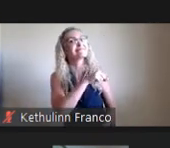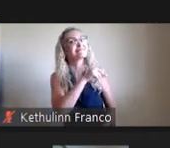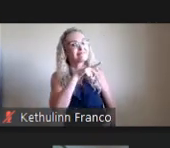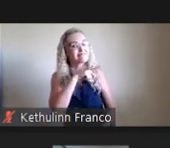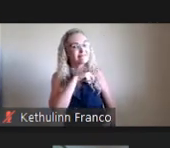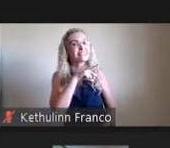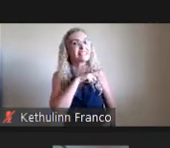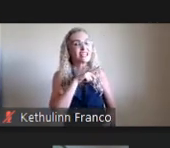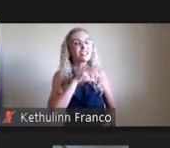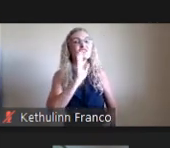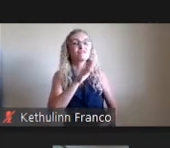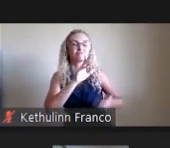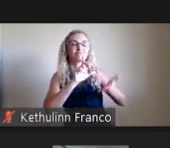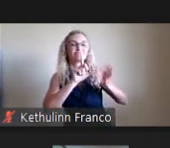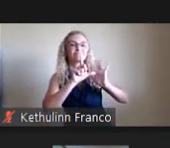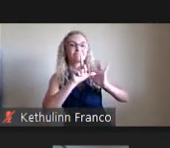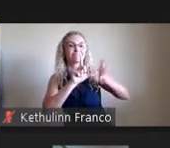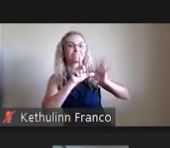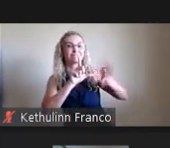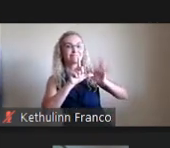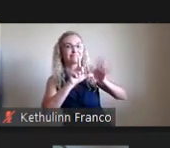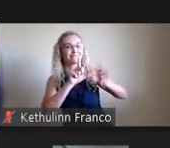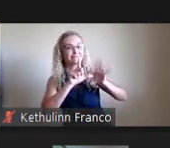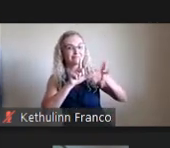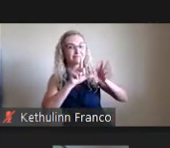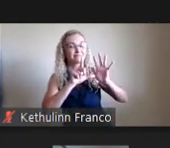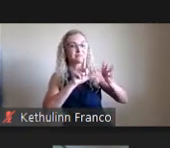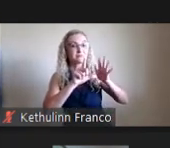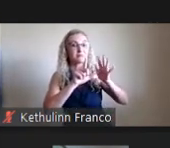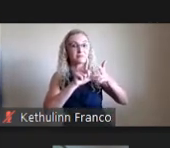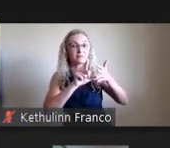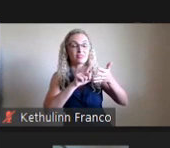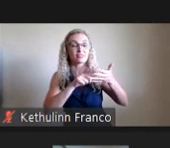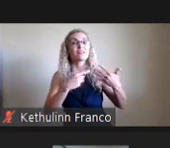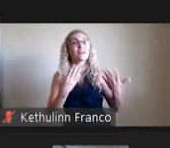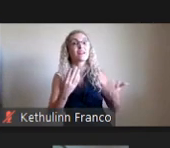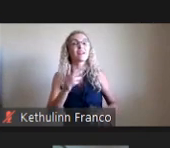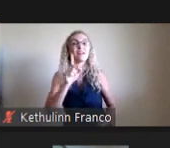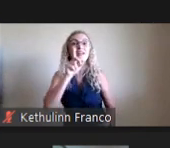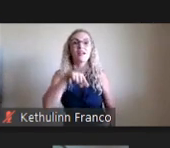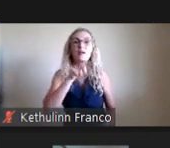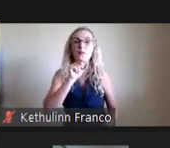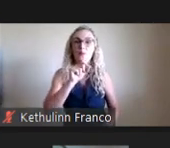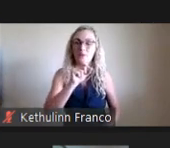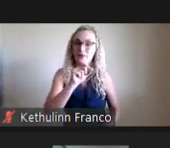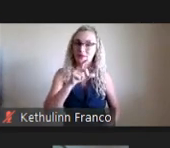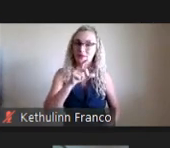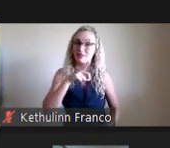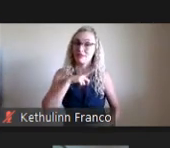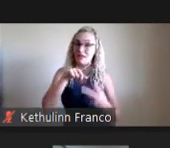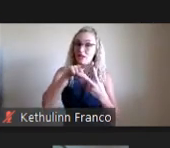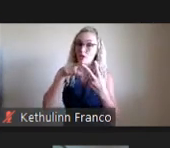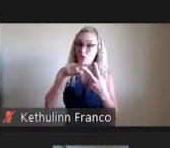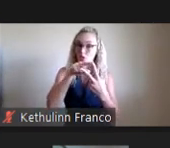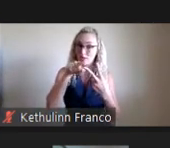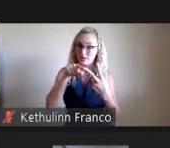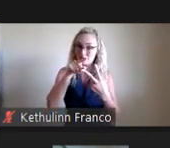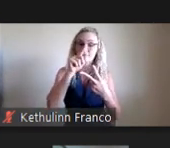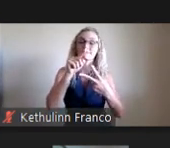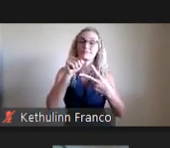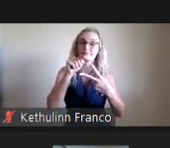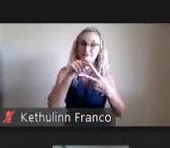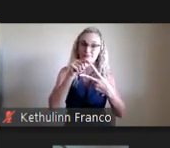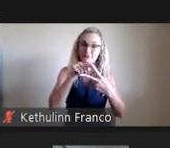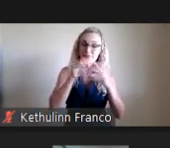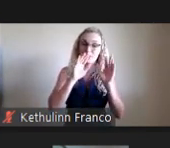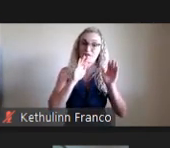Temos o Letras Libras, que é o bacharel e o licenciatura em Letras Libras. Teve o início a partir